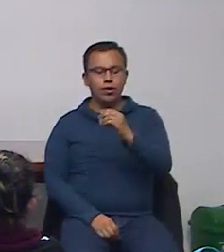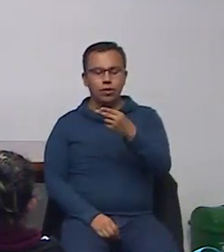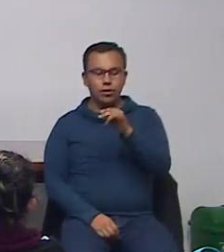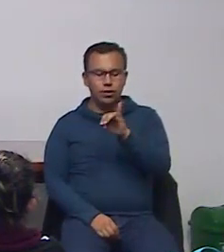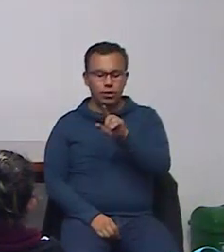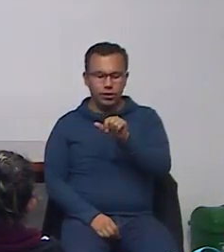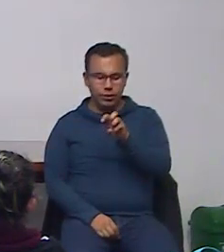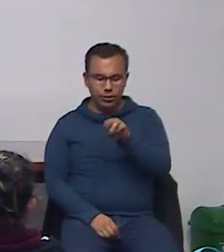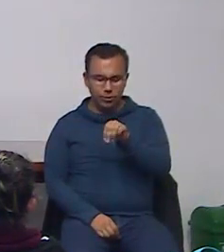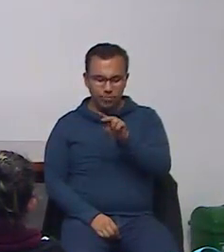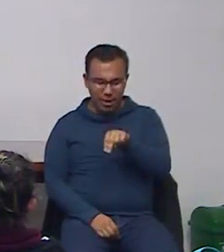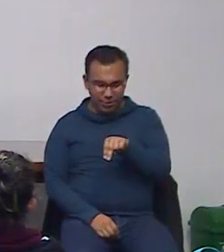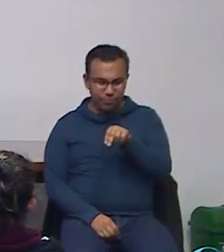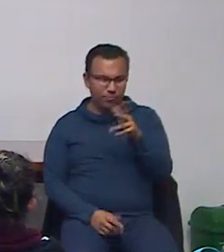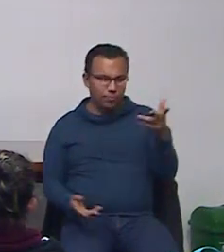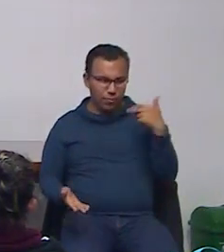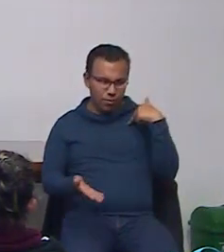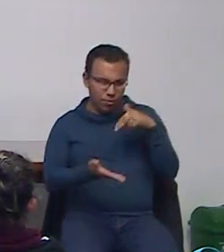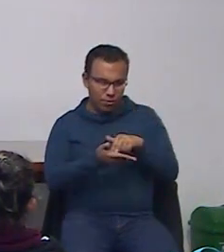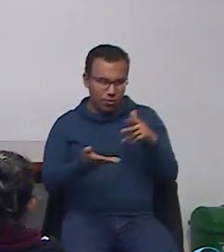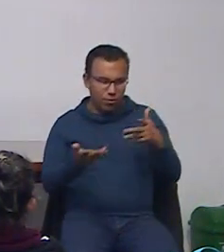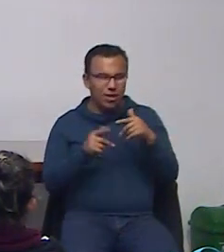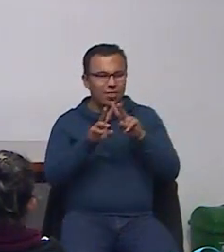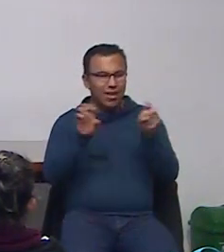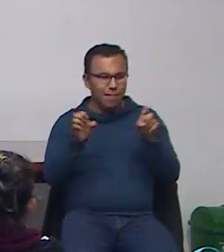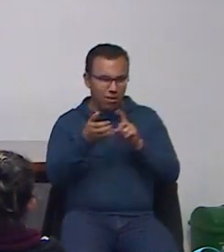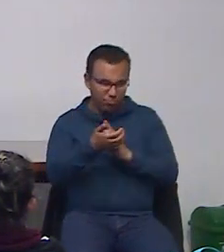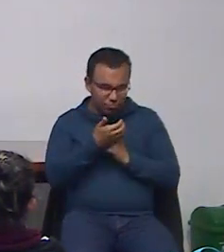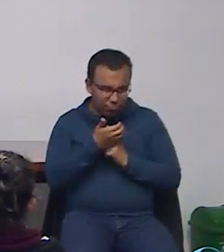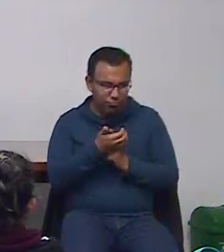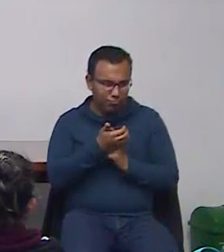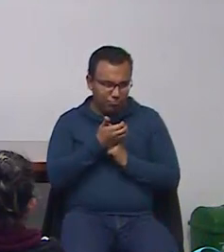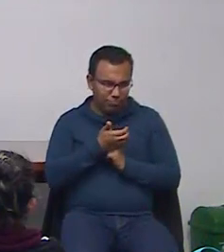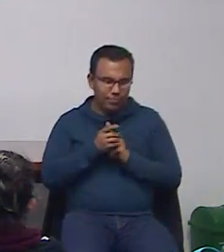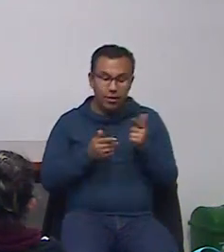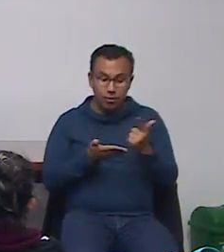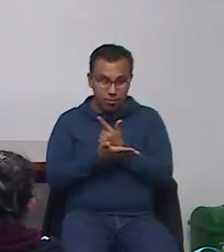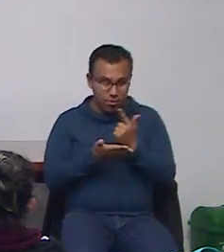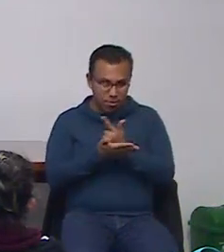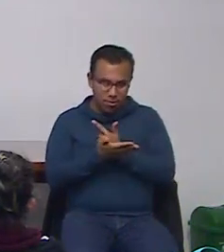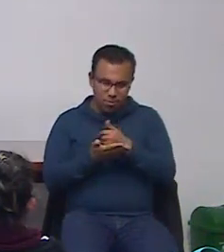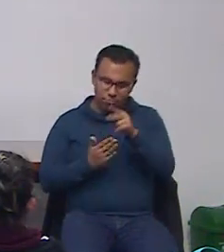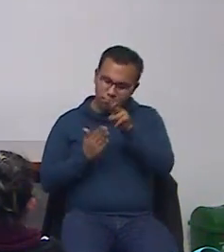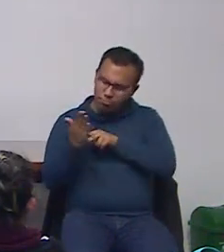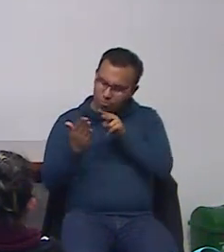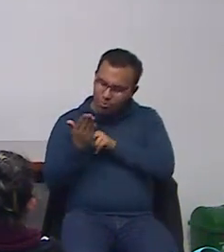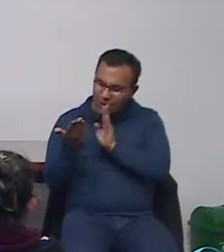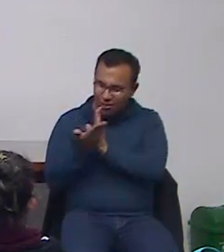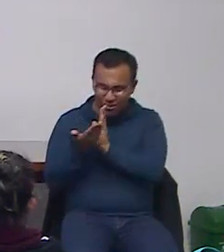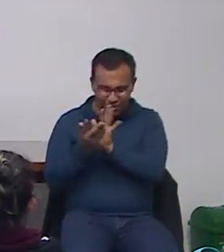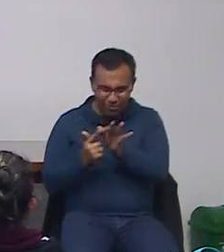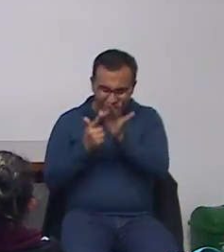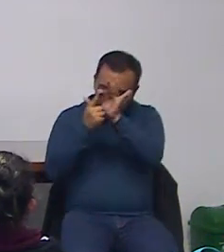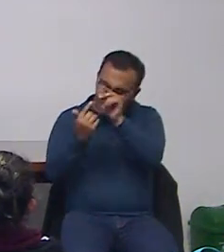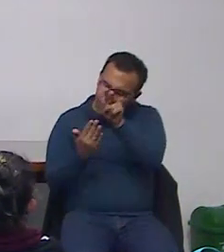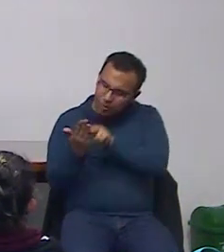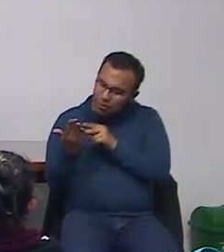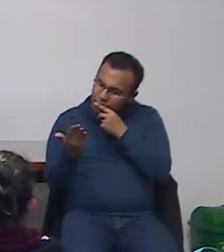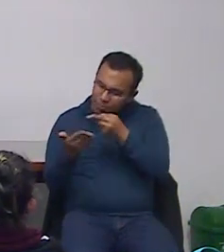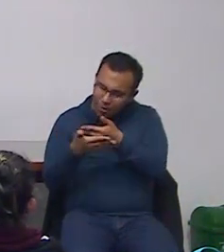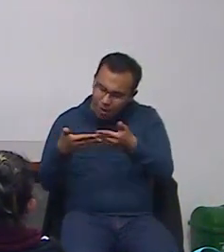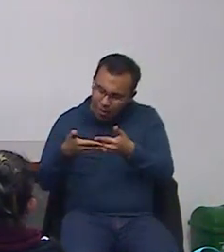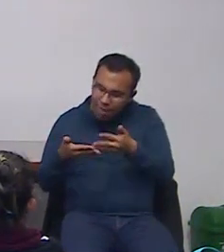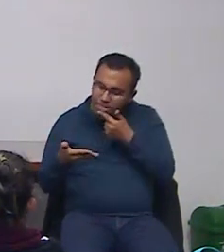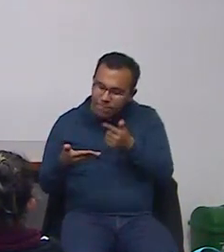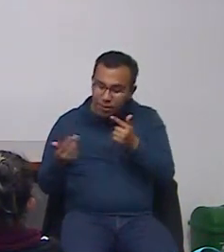eh en en todo el tema de autismo él habla en su libro de necesidades educativas especiales eh Hay un pedazo que lo